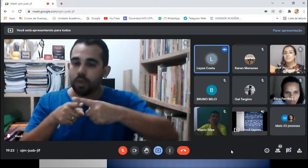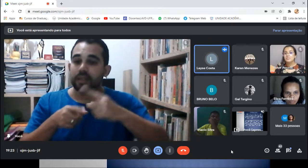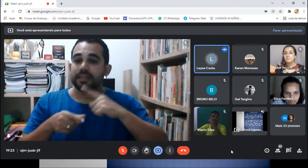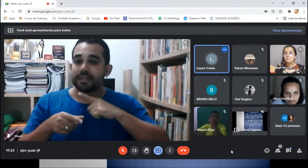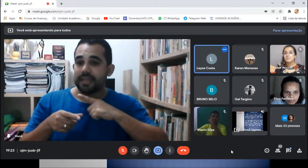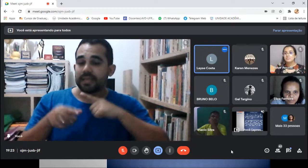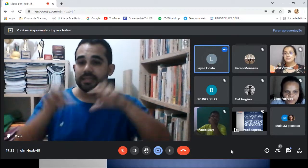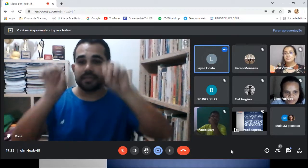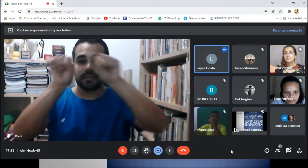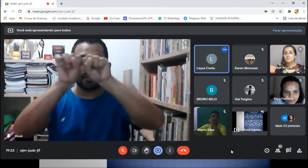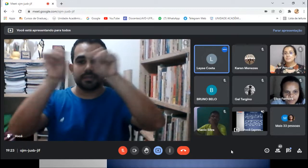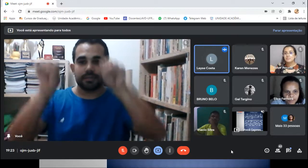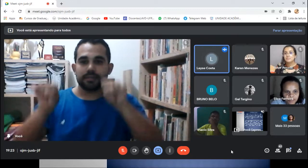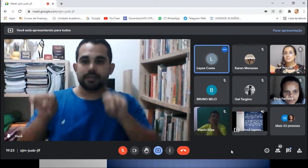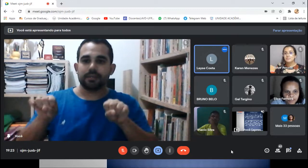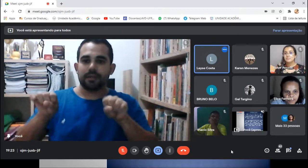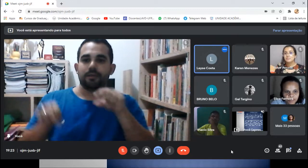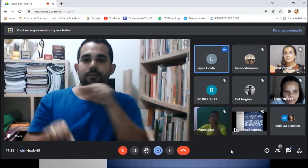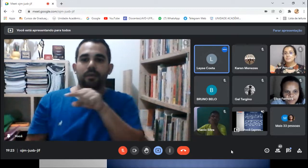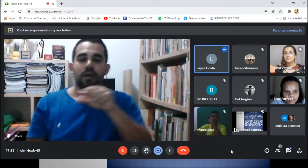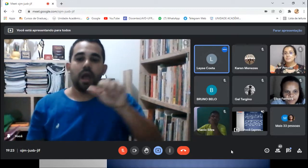utilização dessa